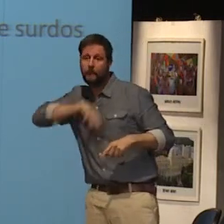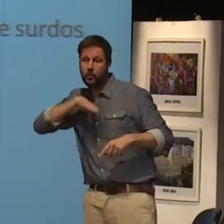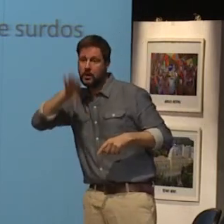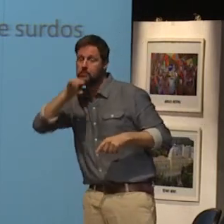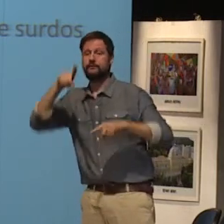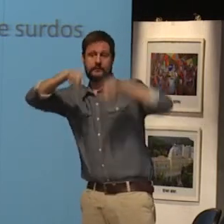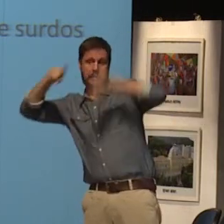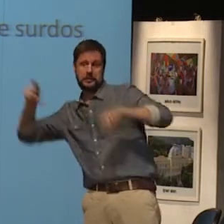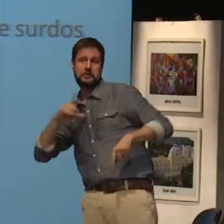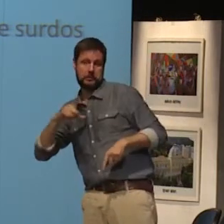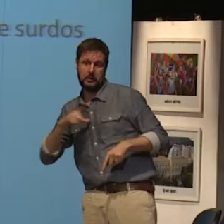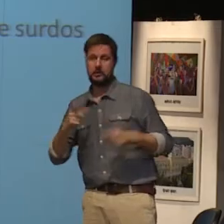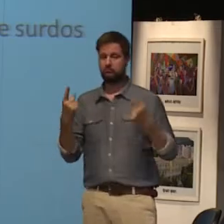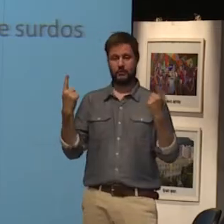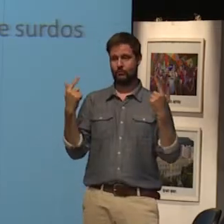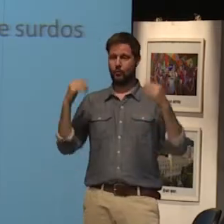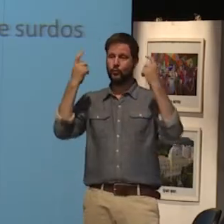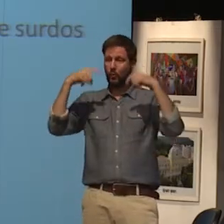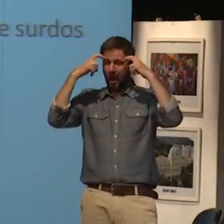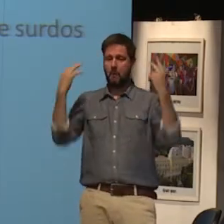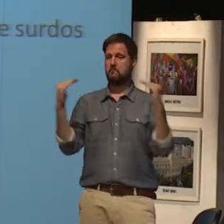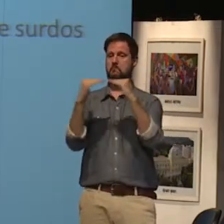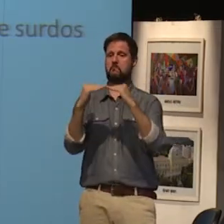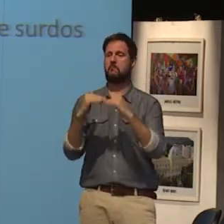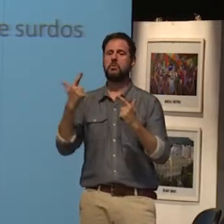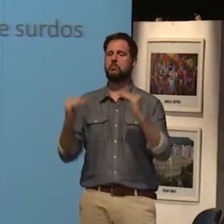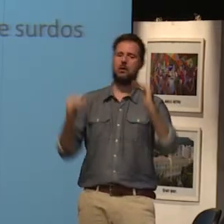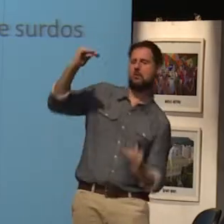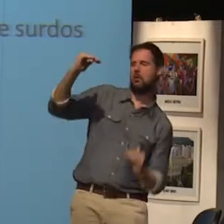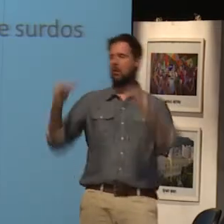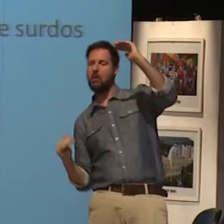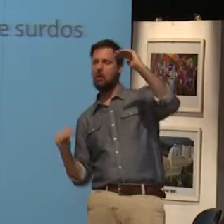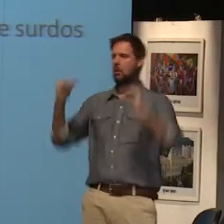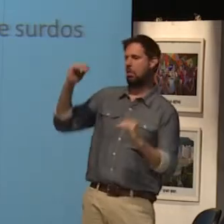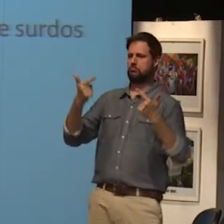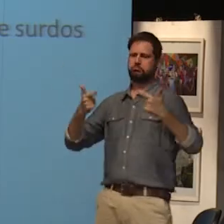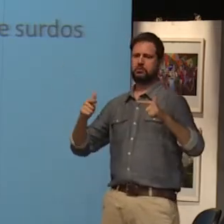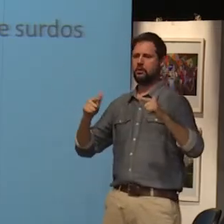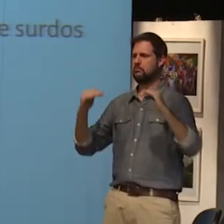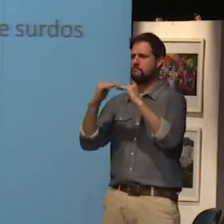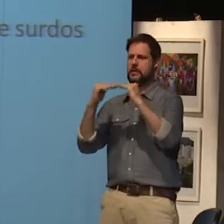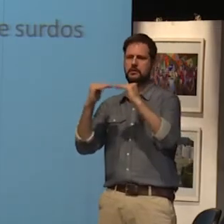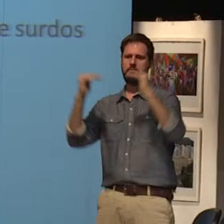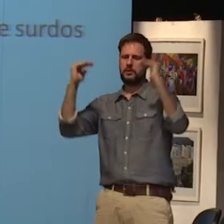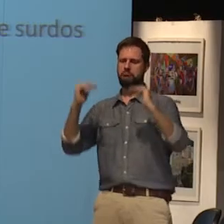variações. Então, também o português também tem essas variações. Então, a questão de cultura não interfere nesse momento,